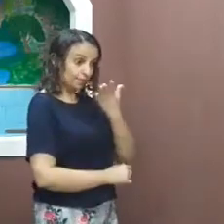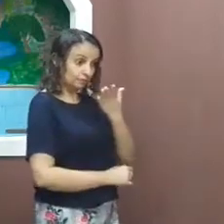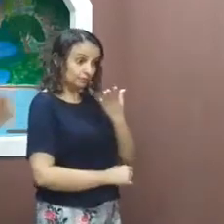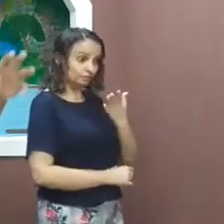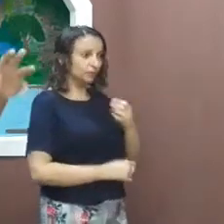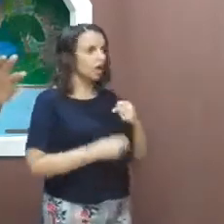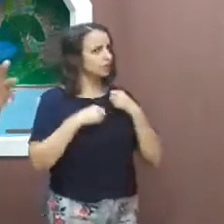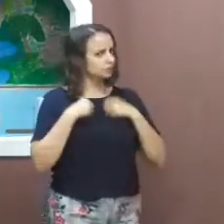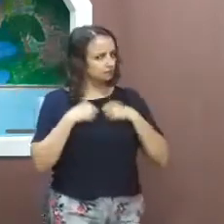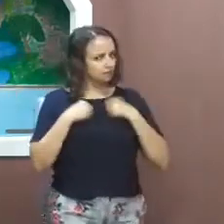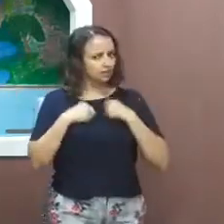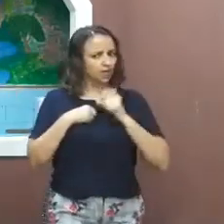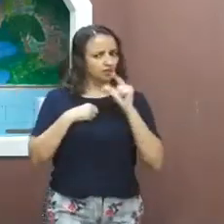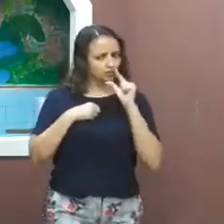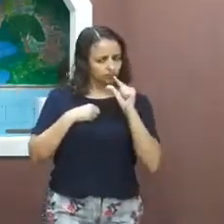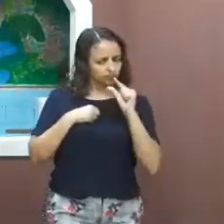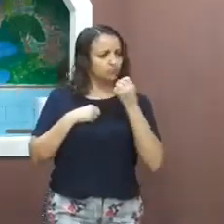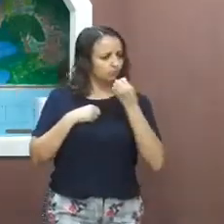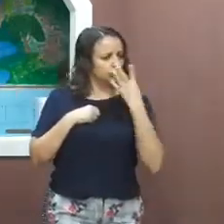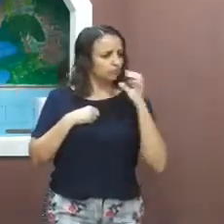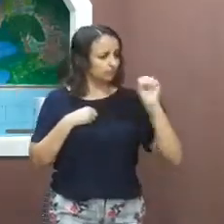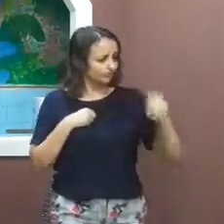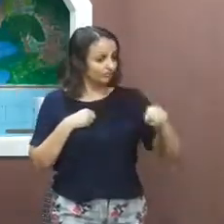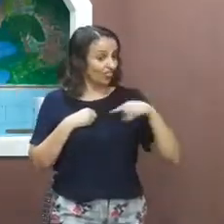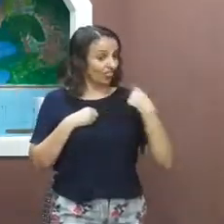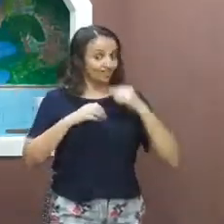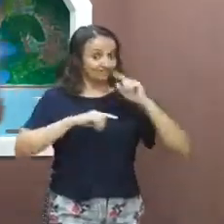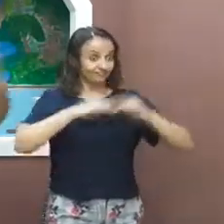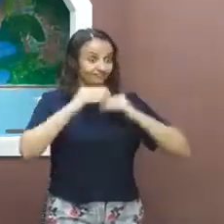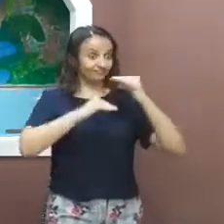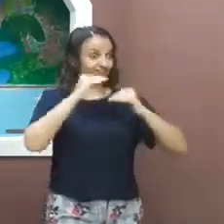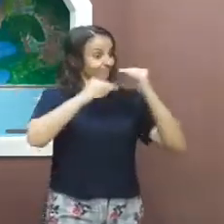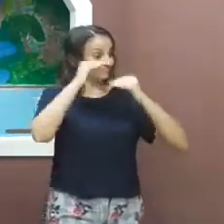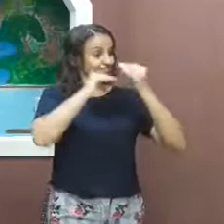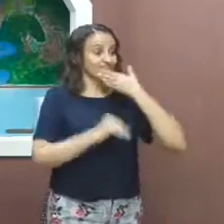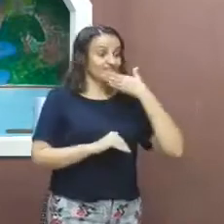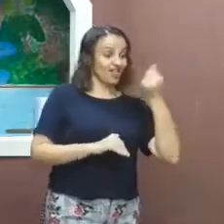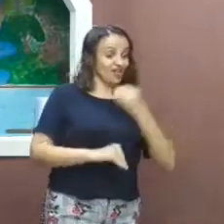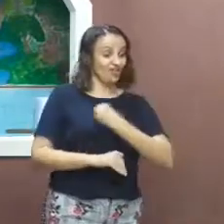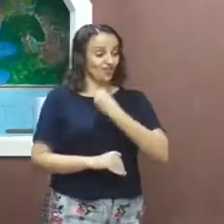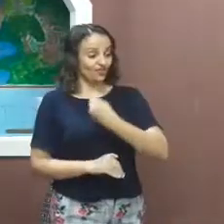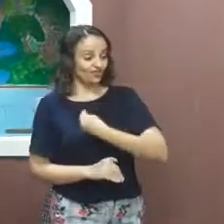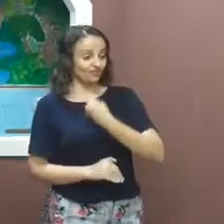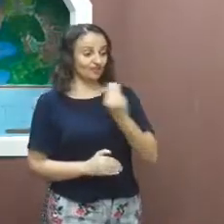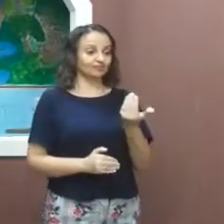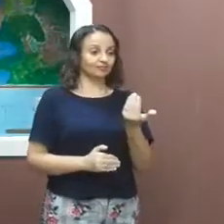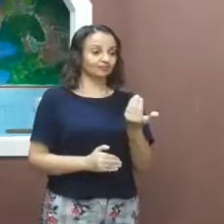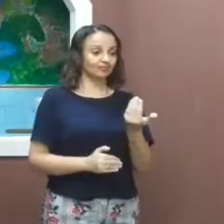também não é ruim. É o que faz a gente melhorar. É o que faz a gente, de repente, não querer